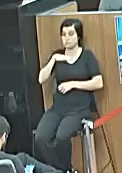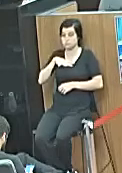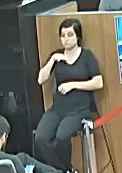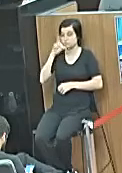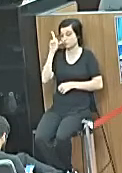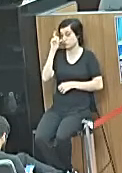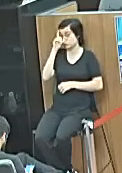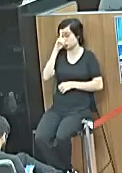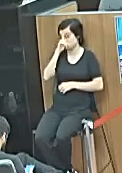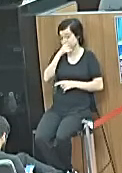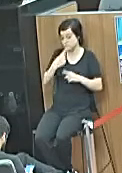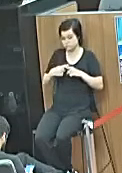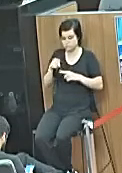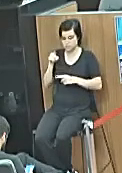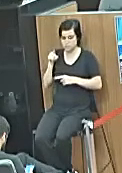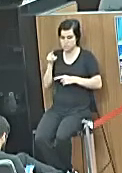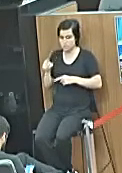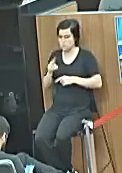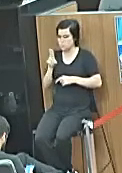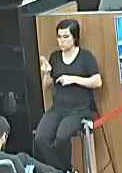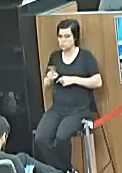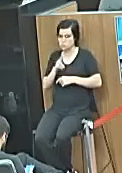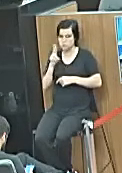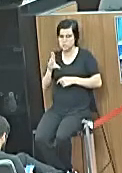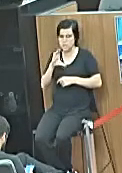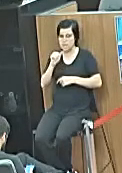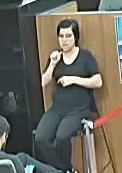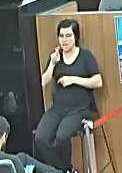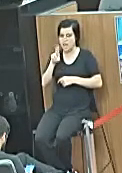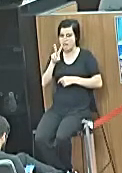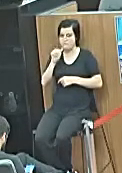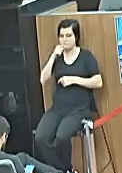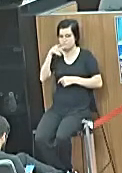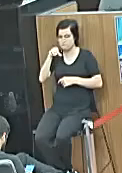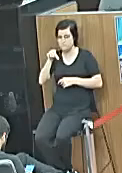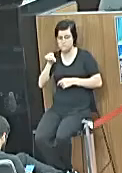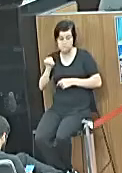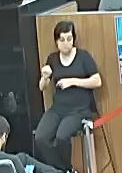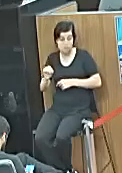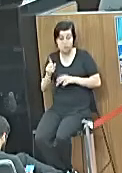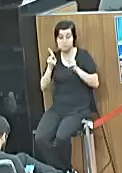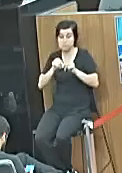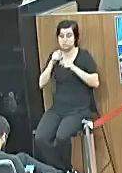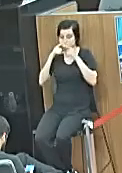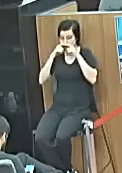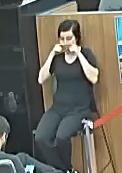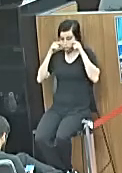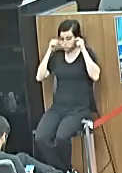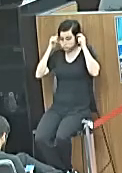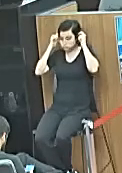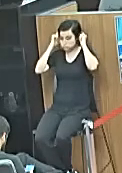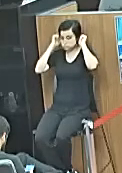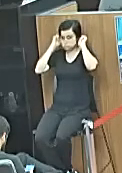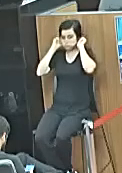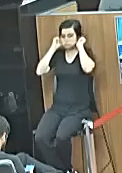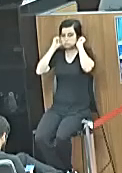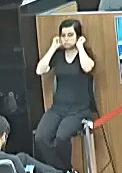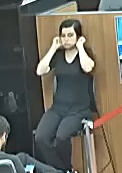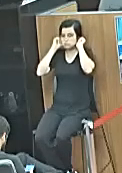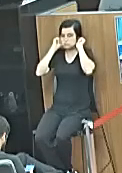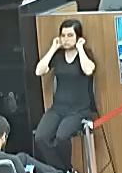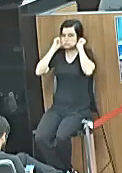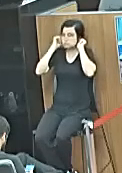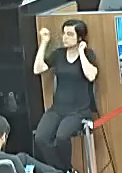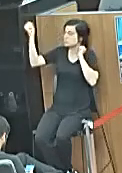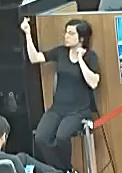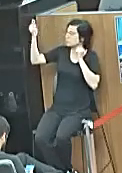capital em pequim porque eles usam carvão carvão altamente poluente que as pessoas têm que andar de máscara no meio da rua e mal dá pra ver o sol estando